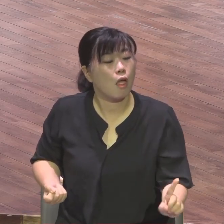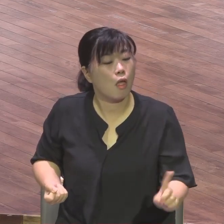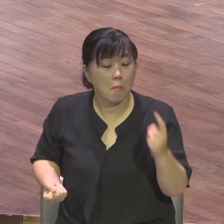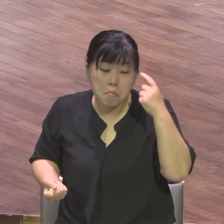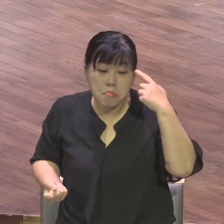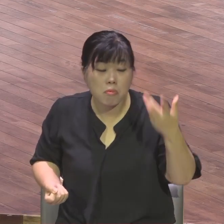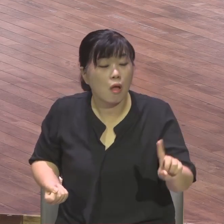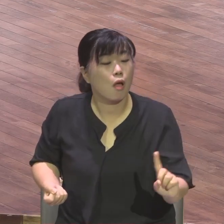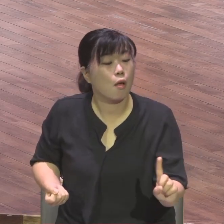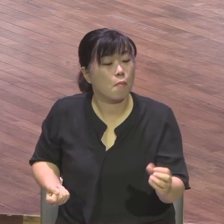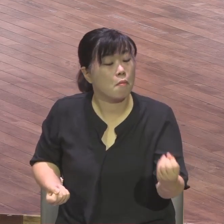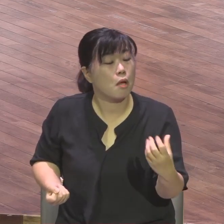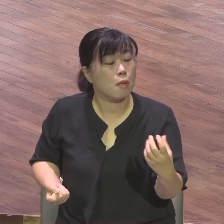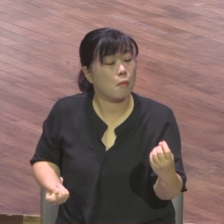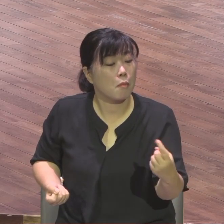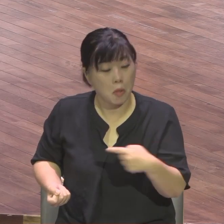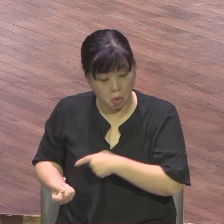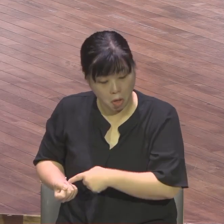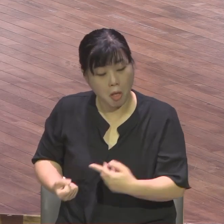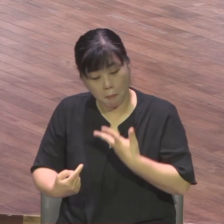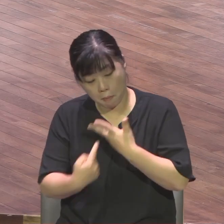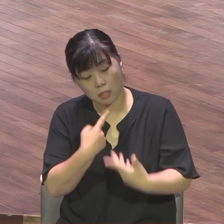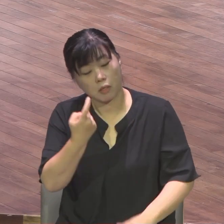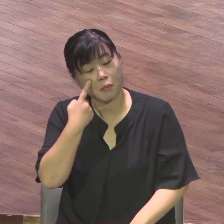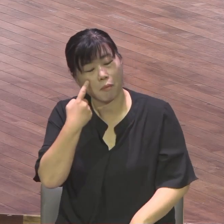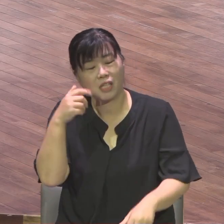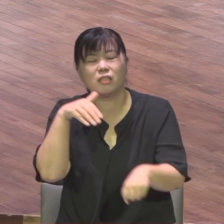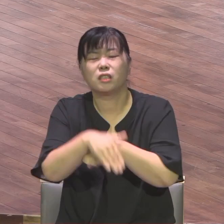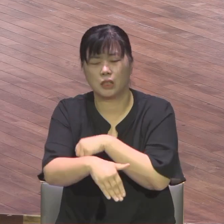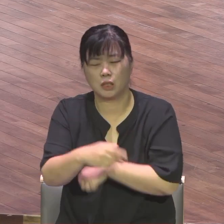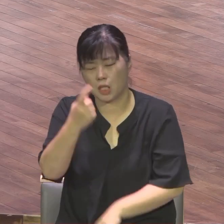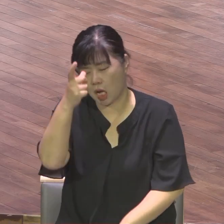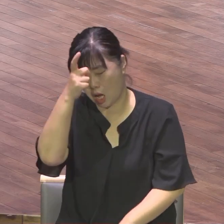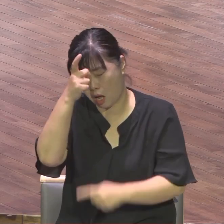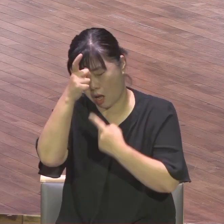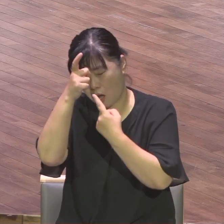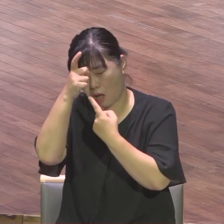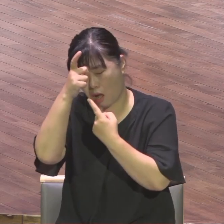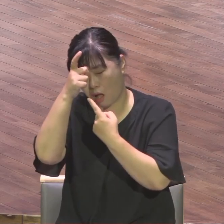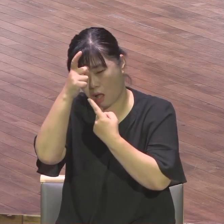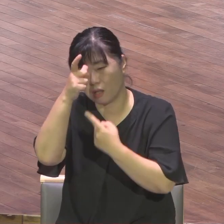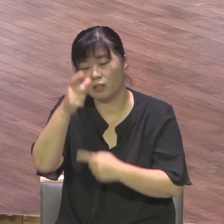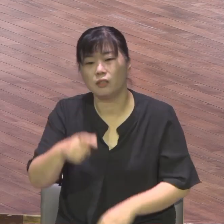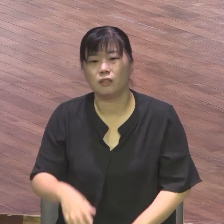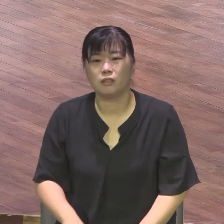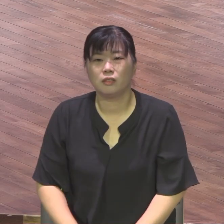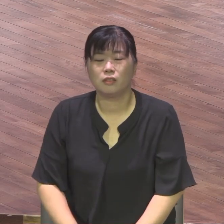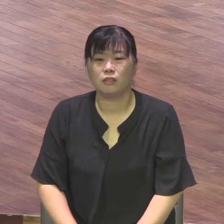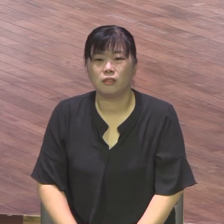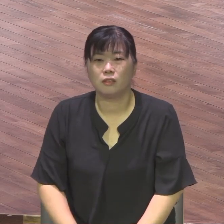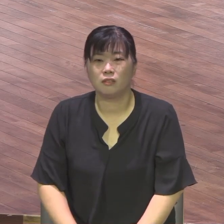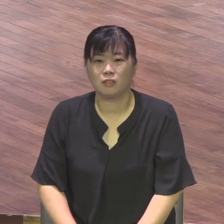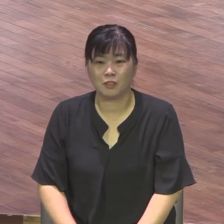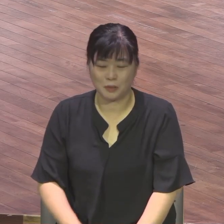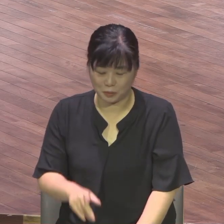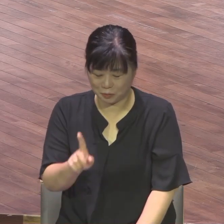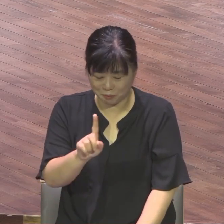질문해서 자신이 원하는 답을 하는 것입니다. 그 답정너입니다. 답 다 정해졌어. 너는 말만